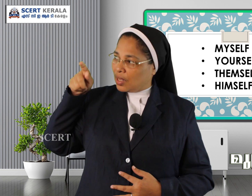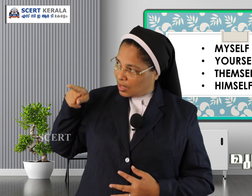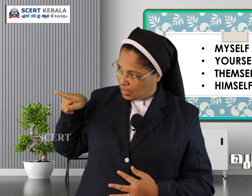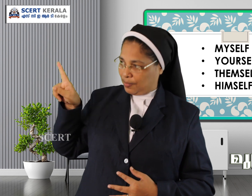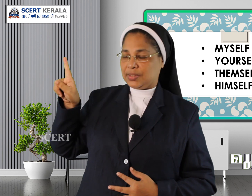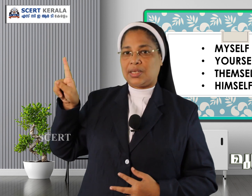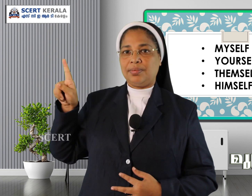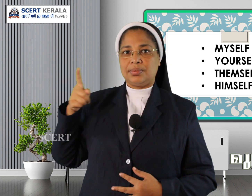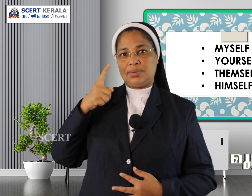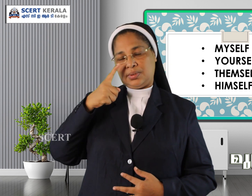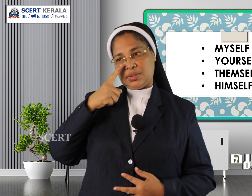ഹിംസെൽഫ്,